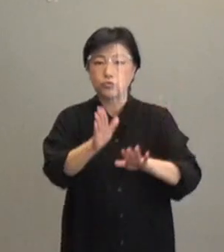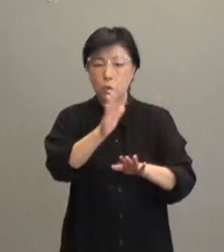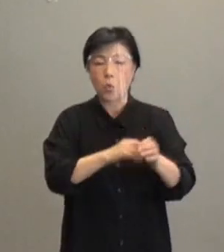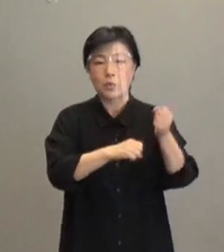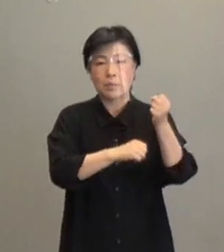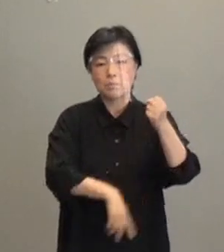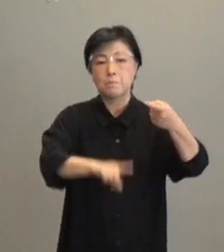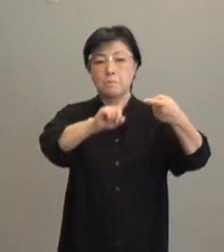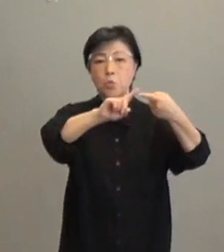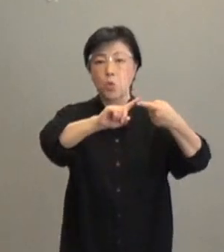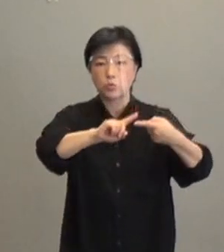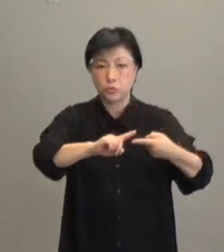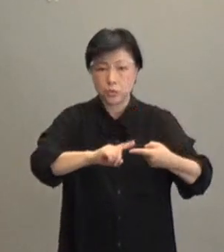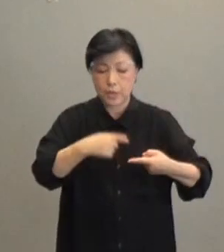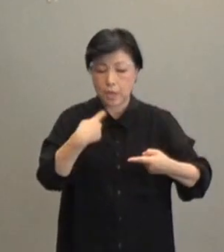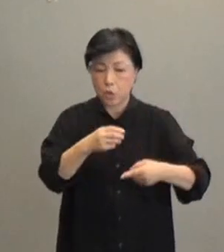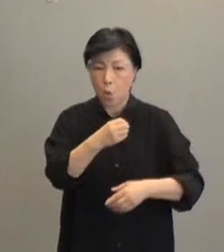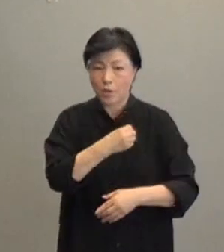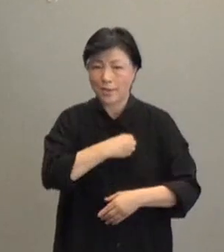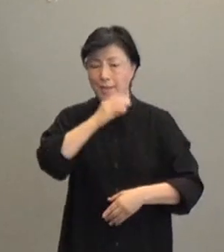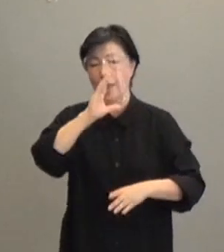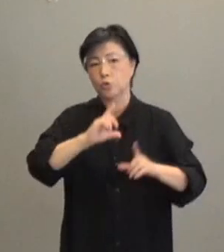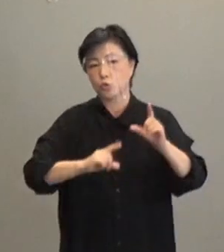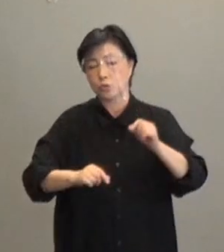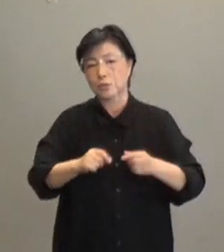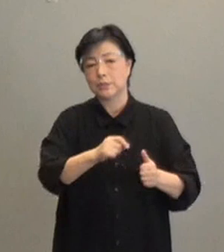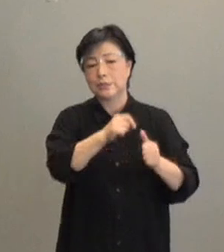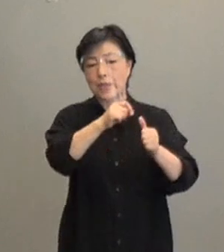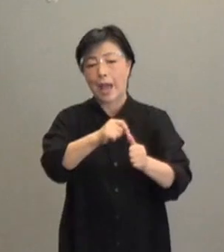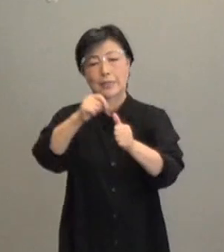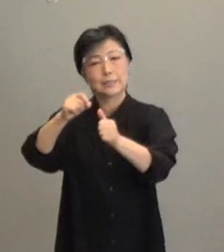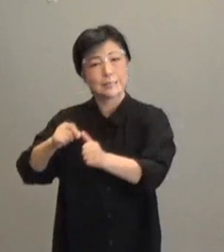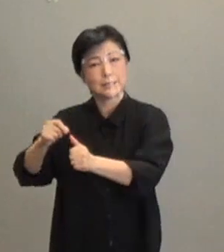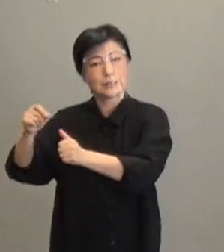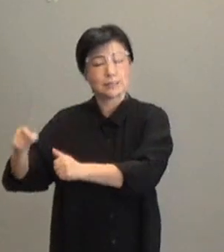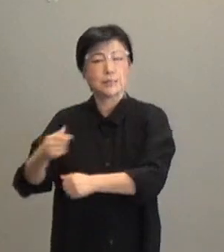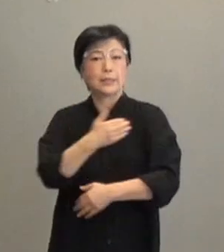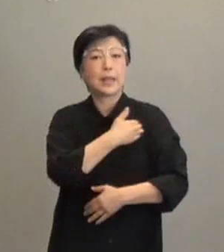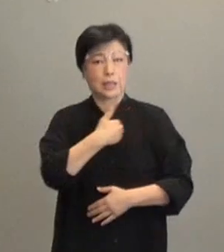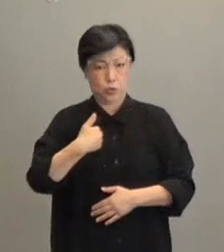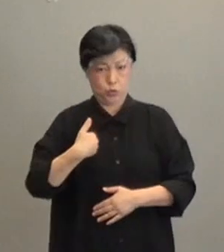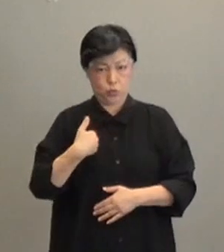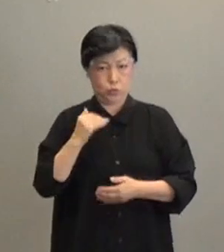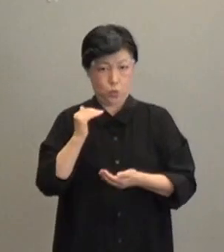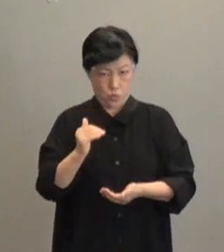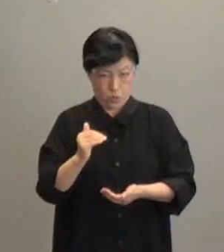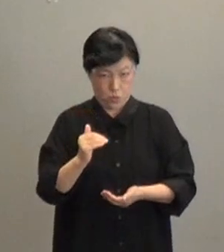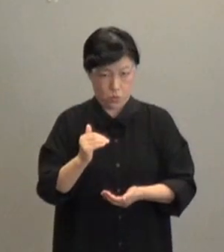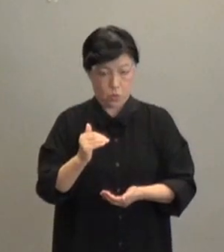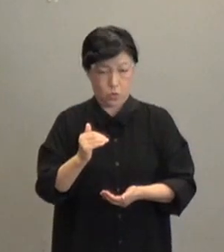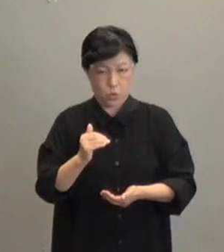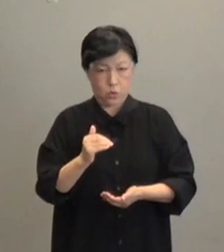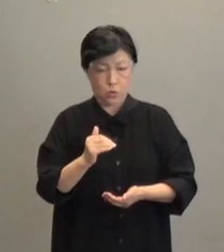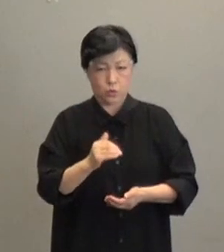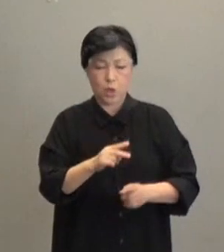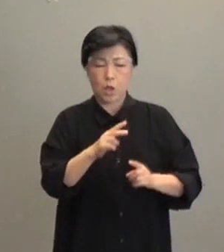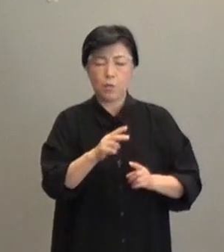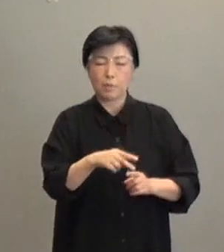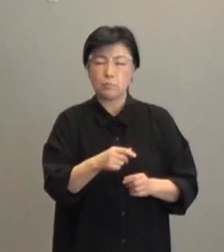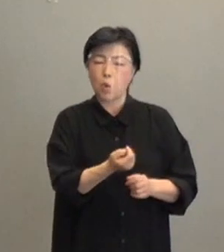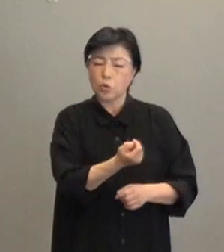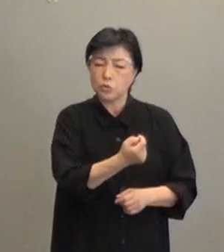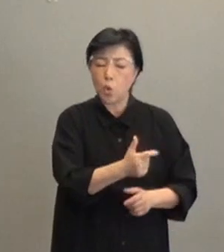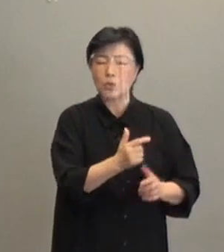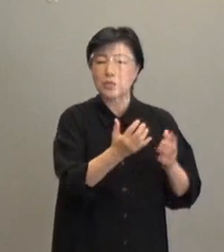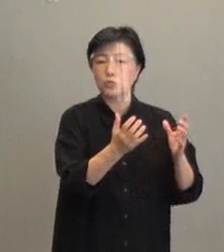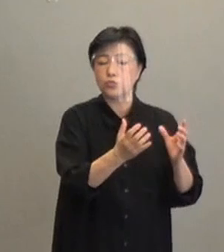ね、教員が柔軟に配置ができると、それは少人数学級を進めた